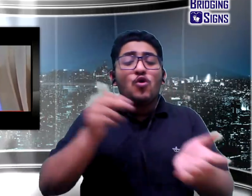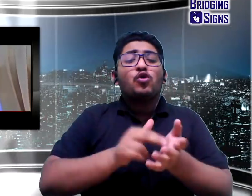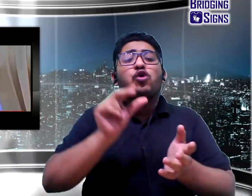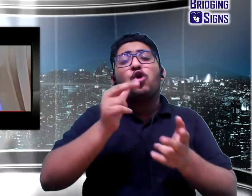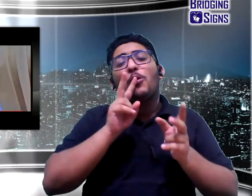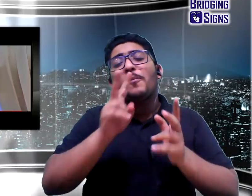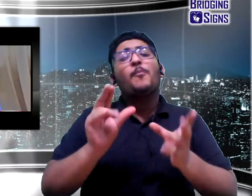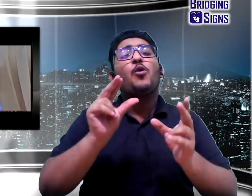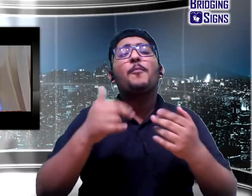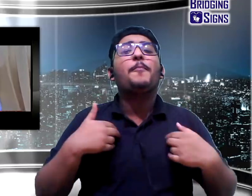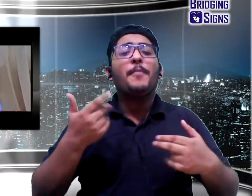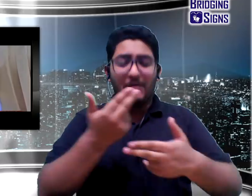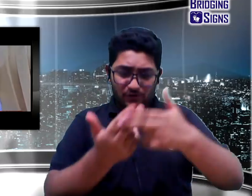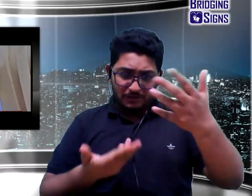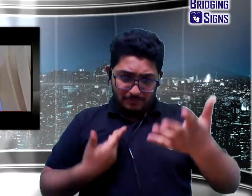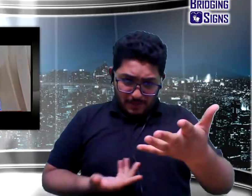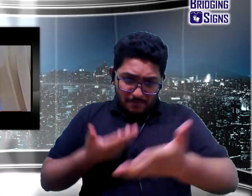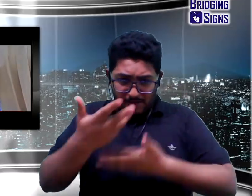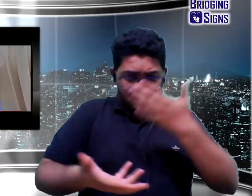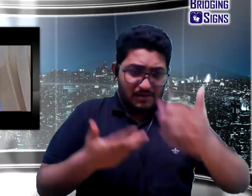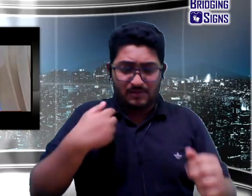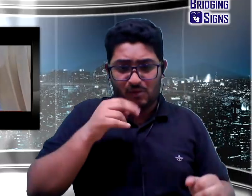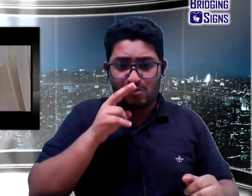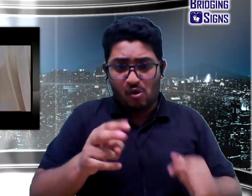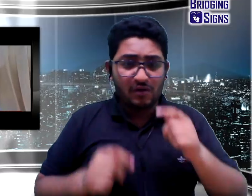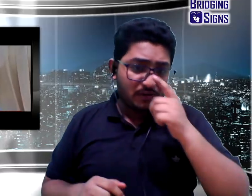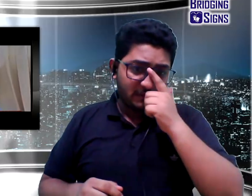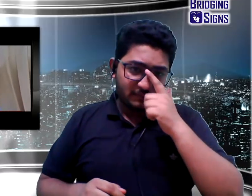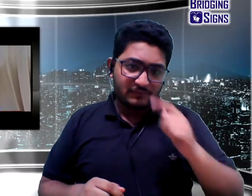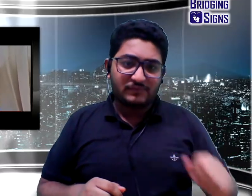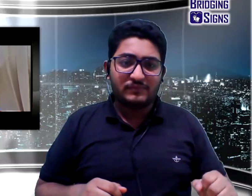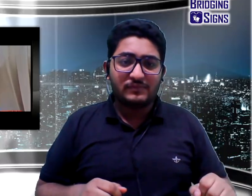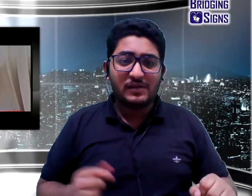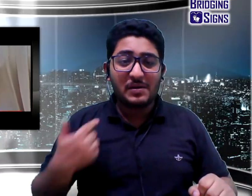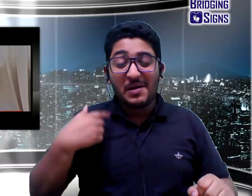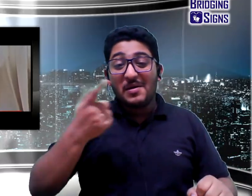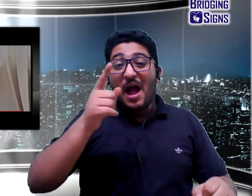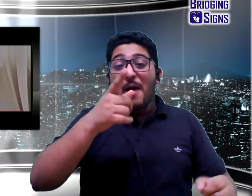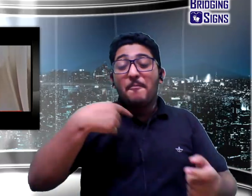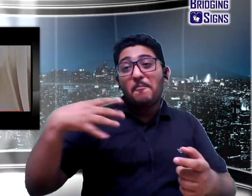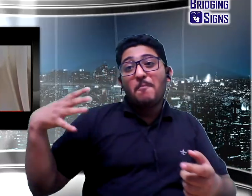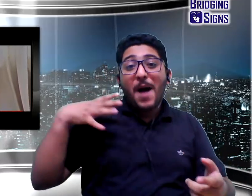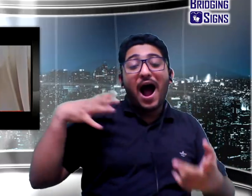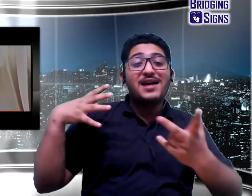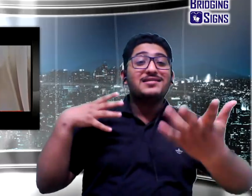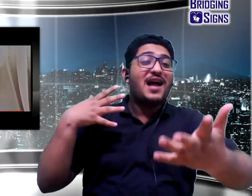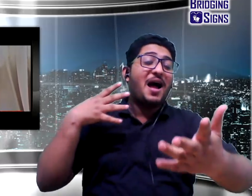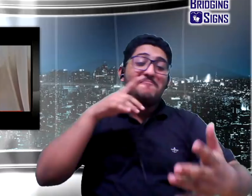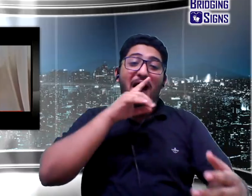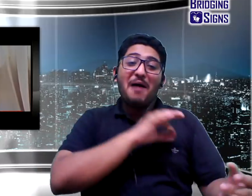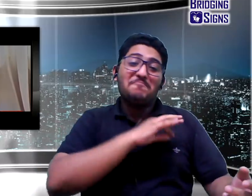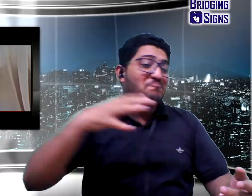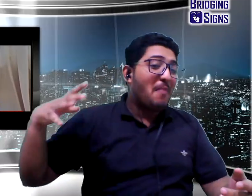सी, उस स्नेह नूं भाग लाए मेरे इस भाजी ने। और मैं